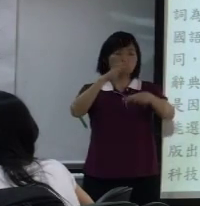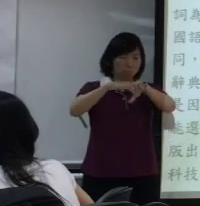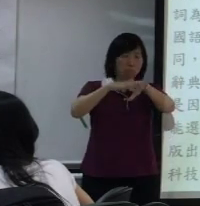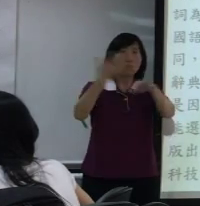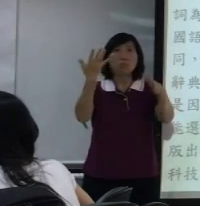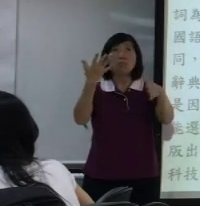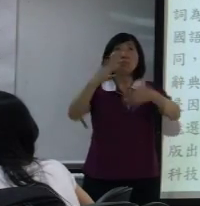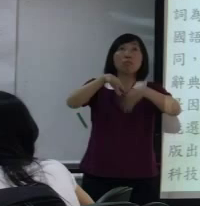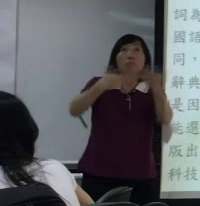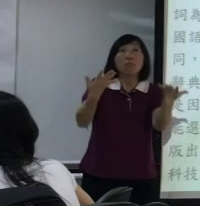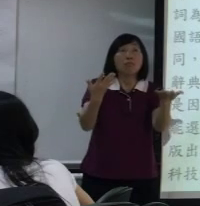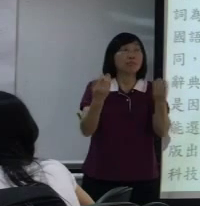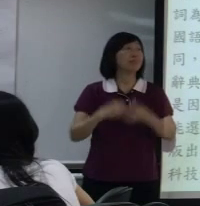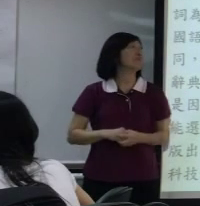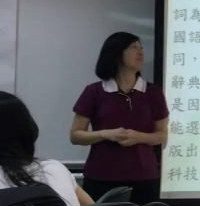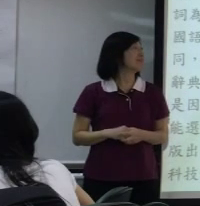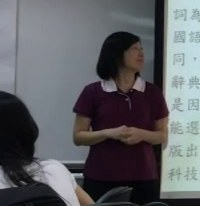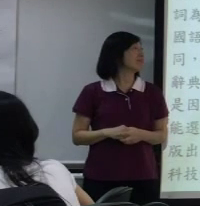打。